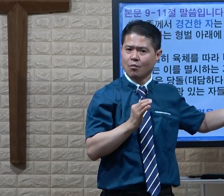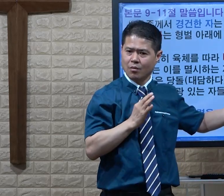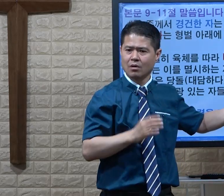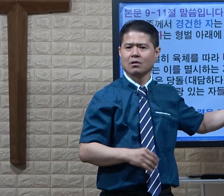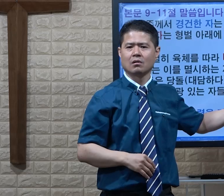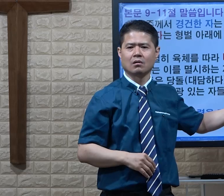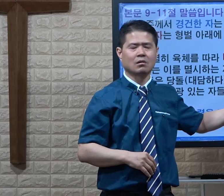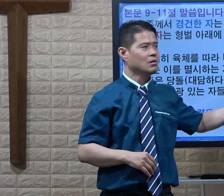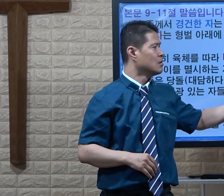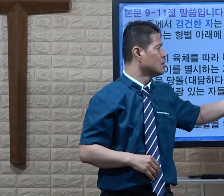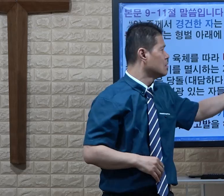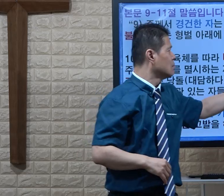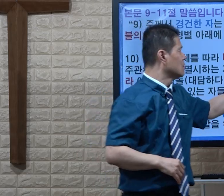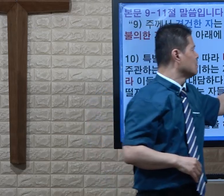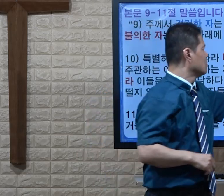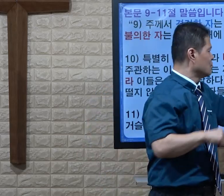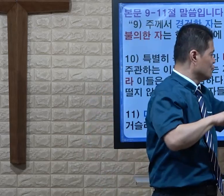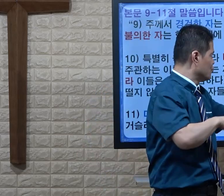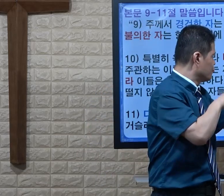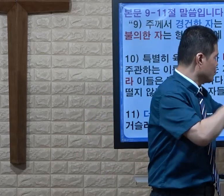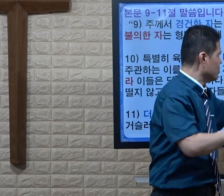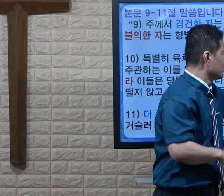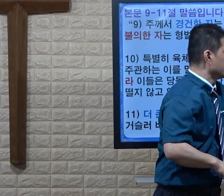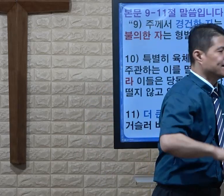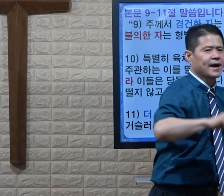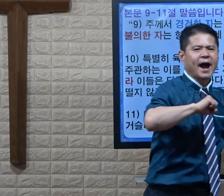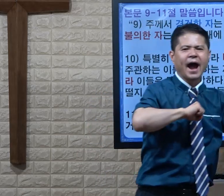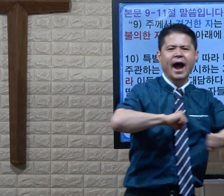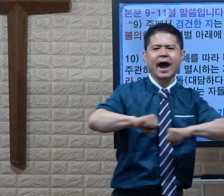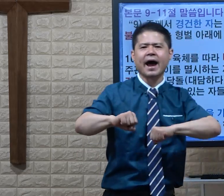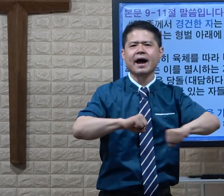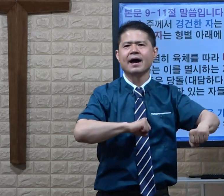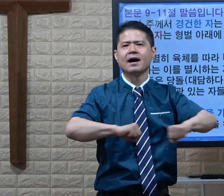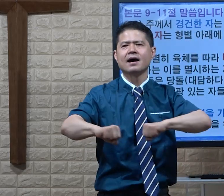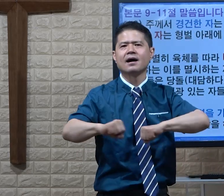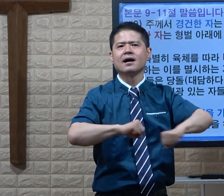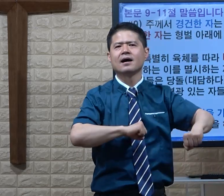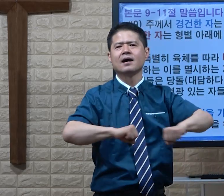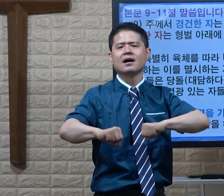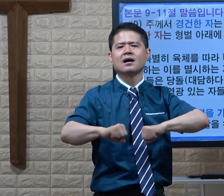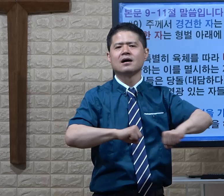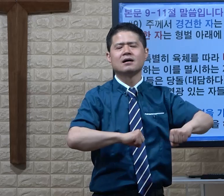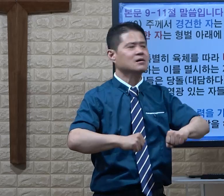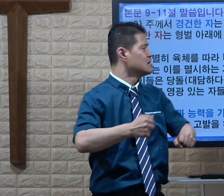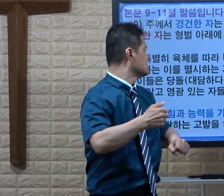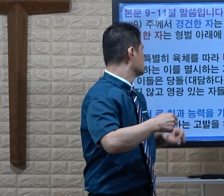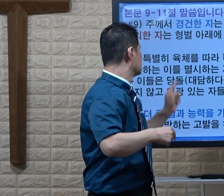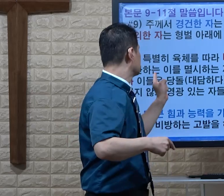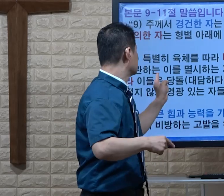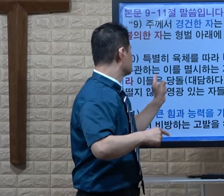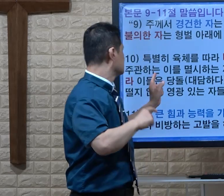방탕하는 그런 모든 것을 정욕으로 포함시켰습니다. 그 가운데서 행하며